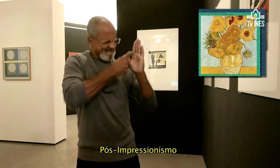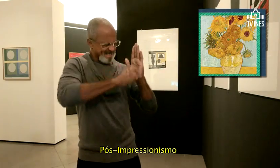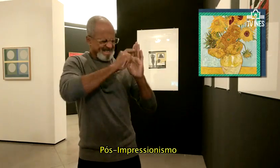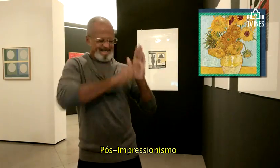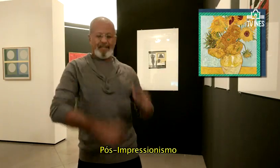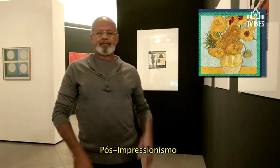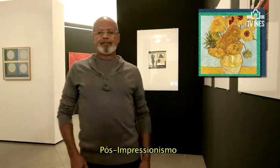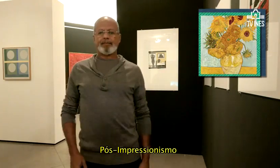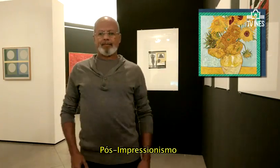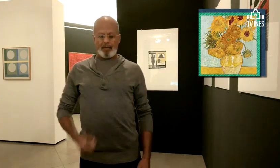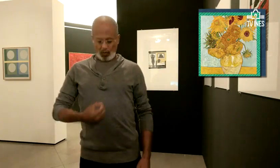Pós-impressionismo.